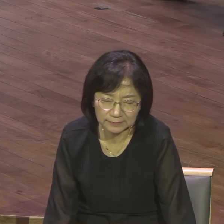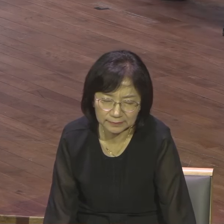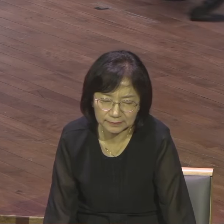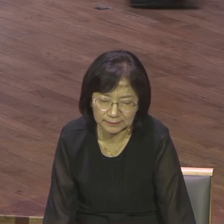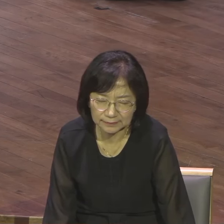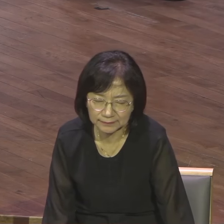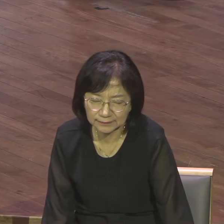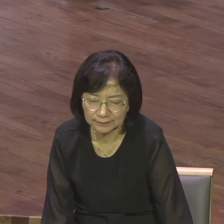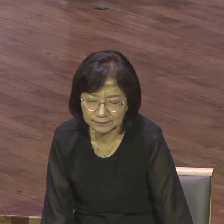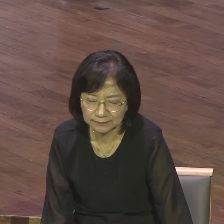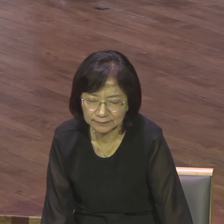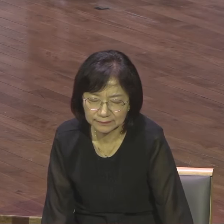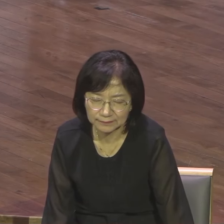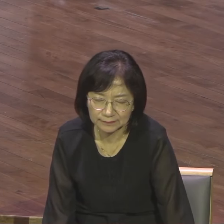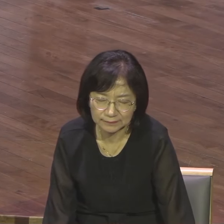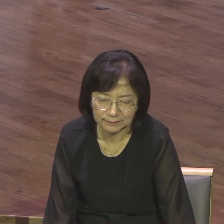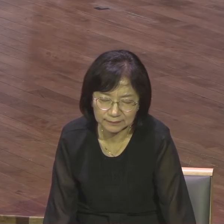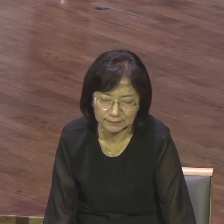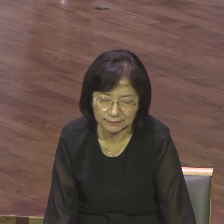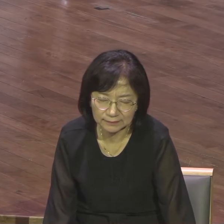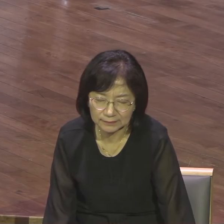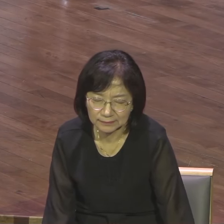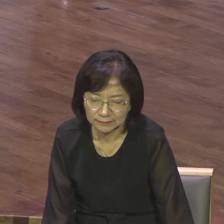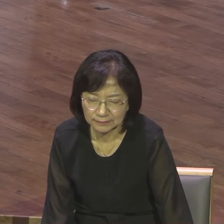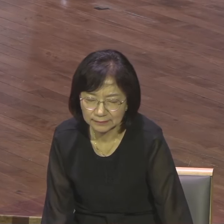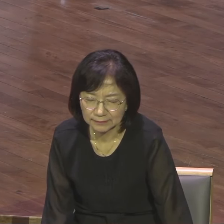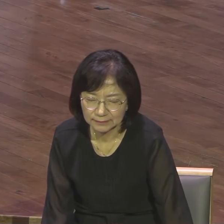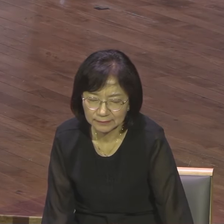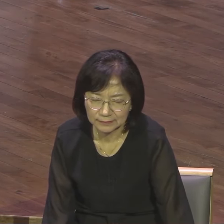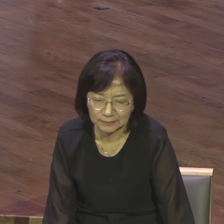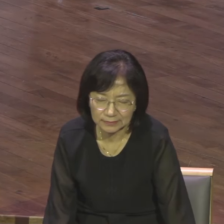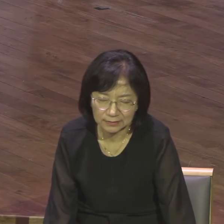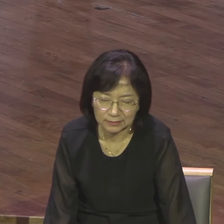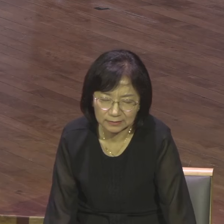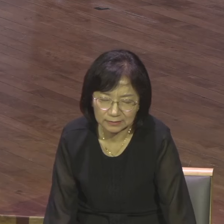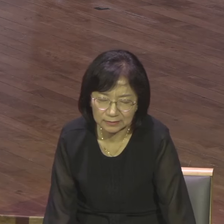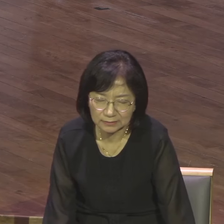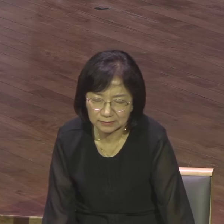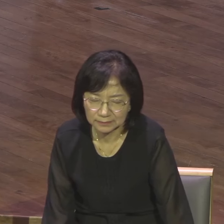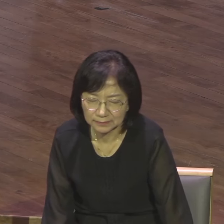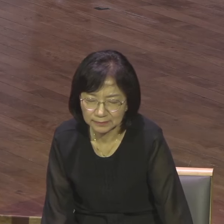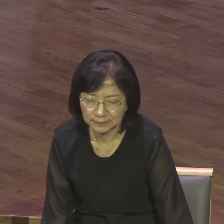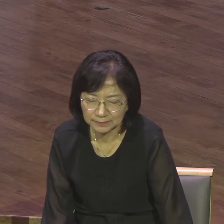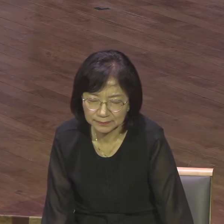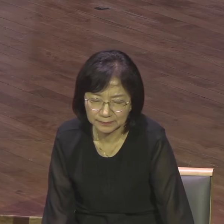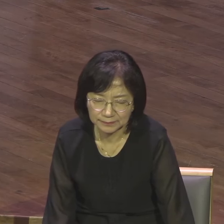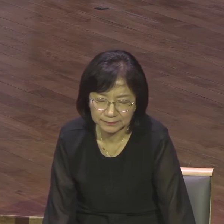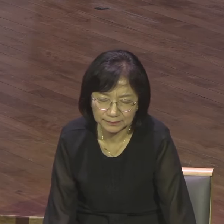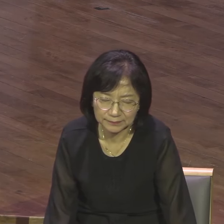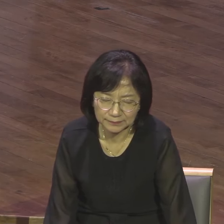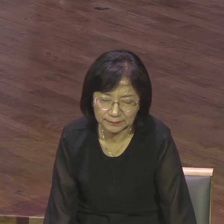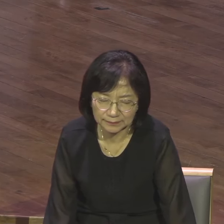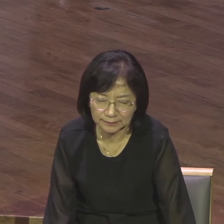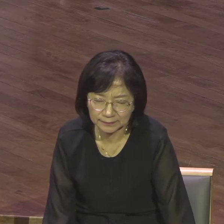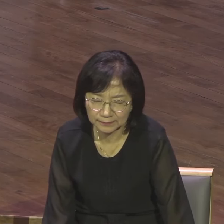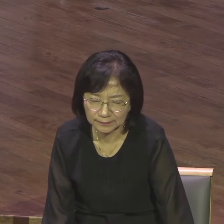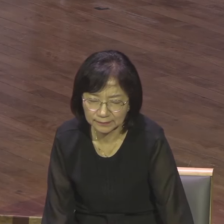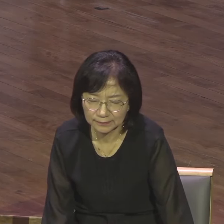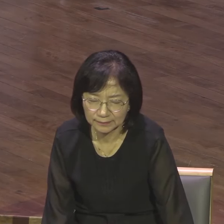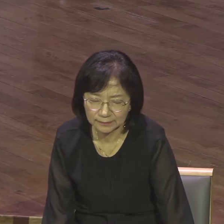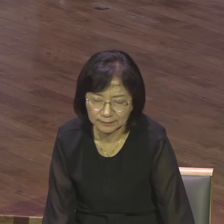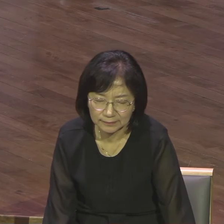우리 장모님을 비롯한 사부자 하나님이여, 우리 암환자들과 중환자들 한 사람 한 사람 오늘 말씀 듣고 이만